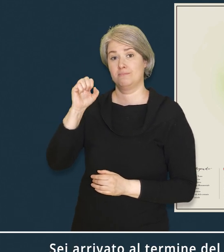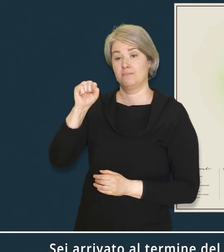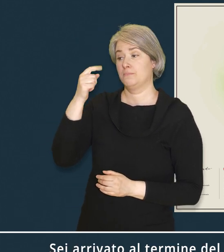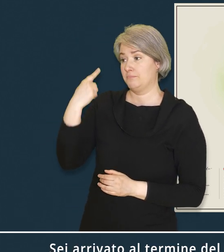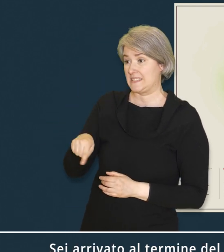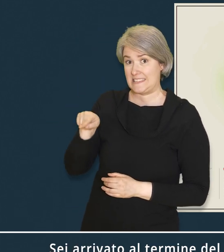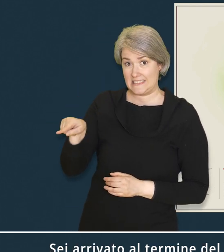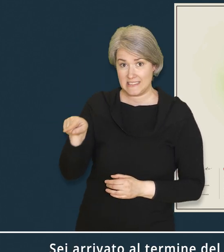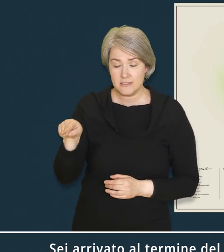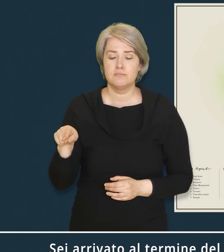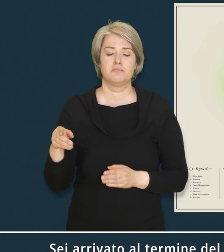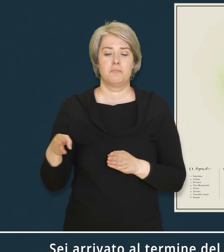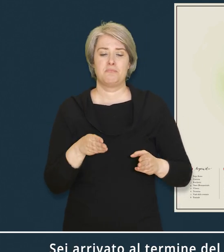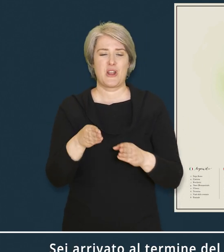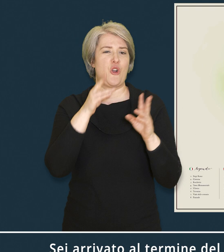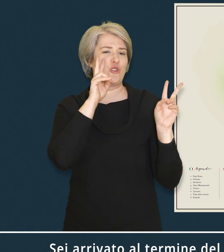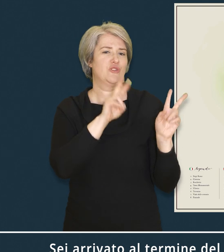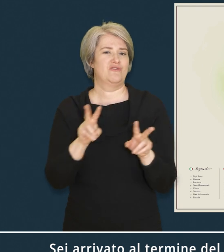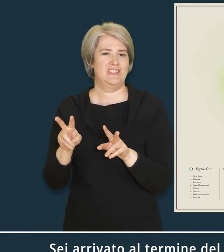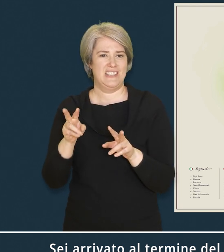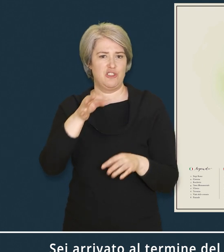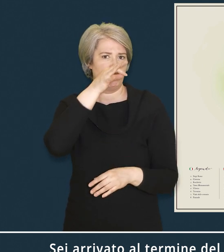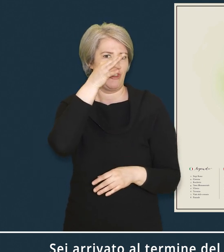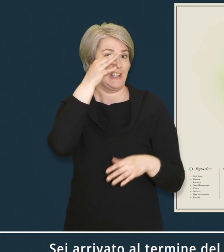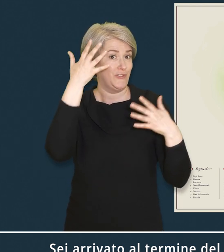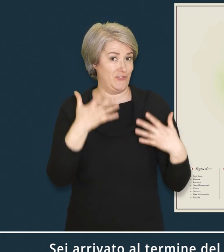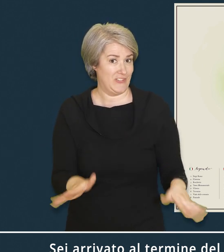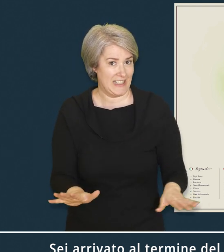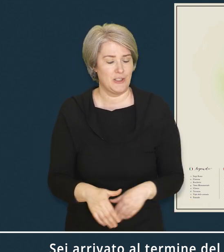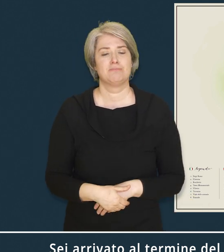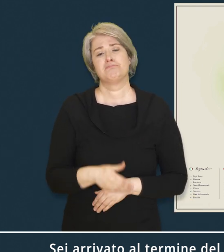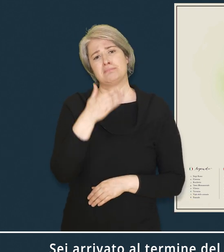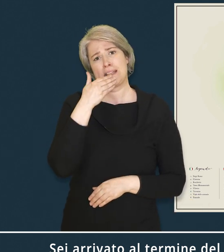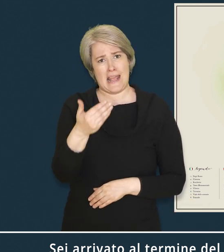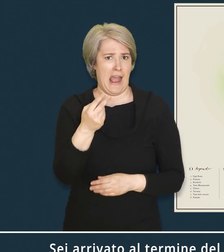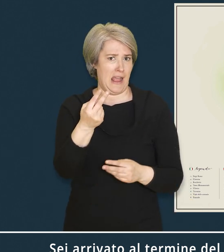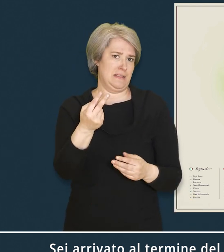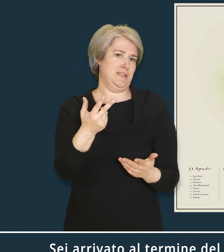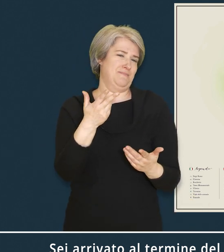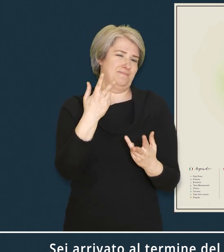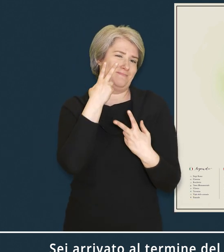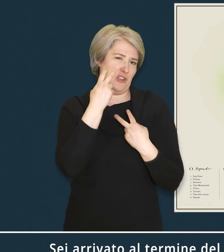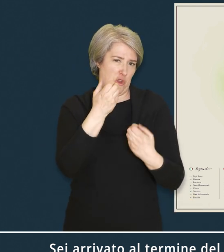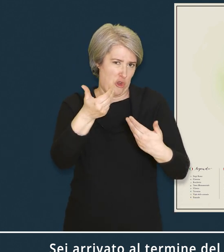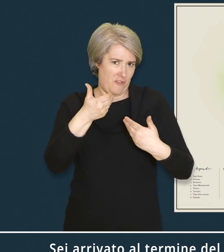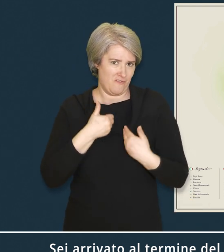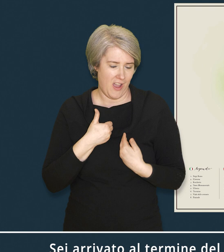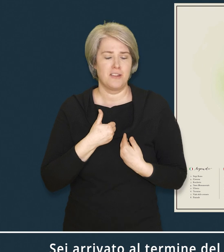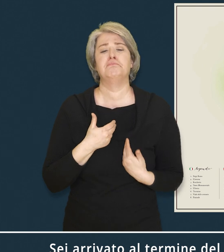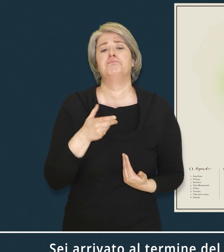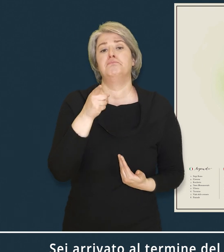Sei arrivato al termine del percorso di visita del giardino e ti ringraziamo di essere stato da noi.